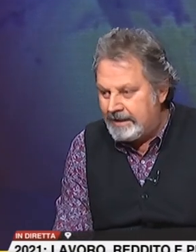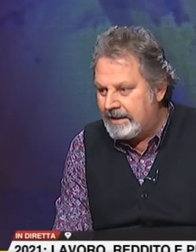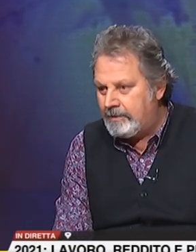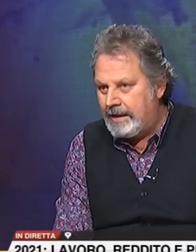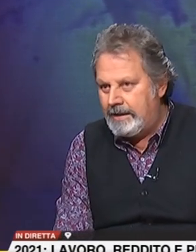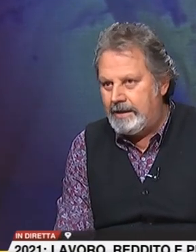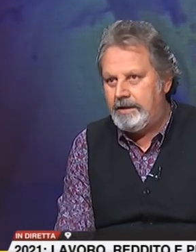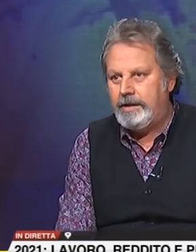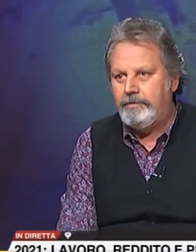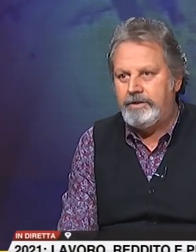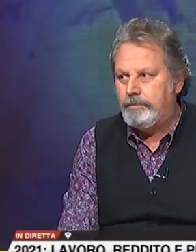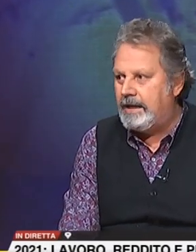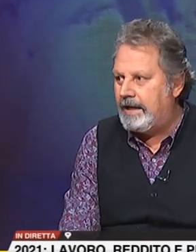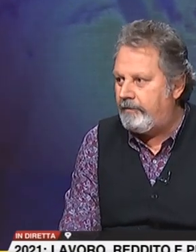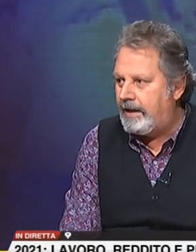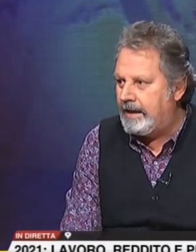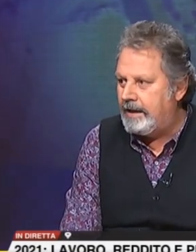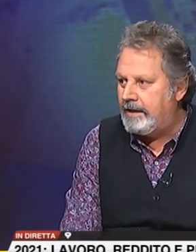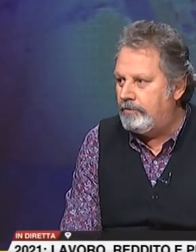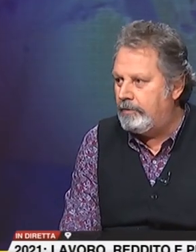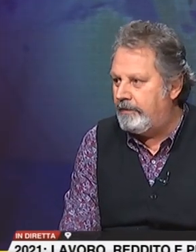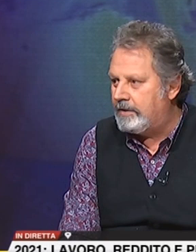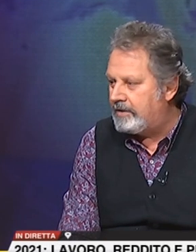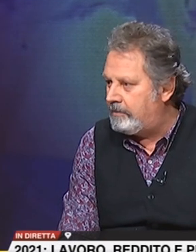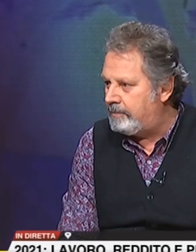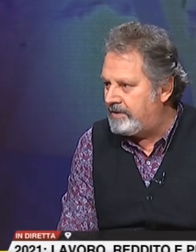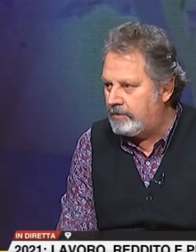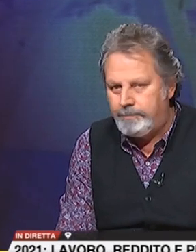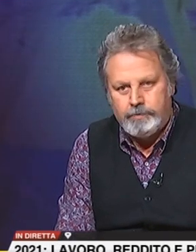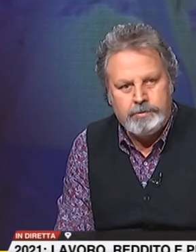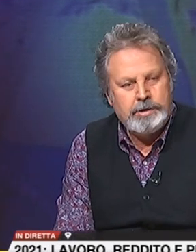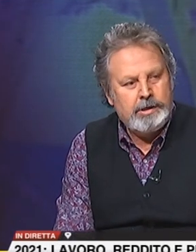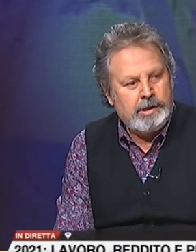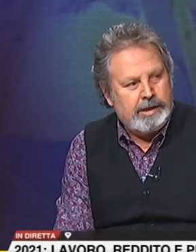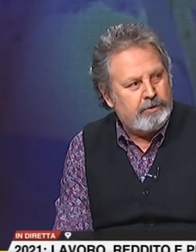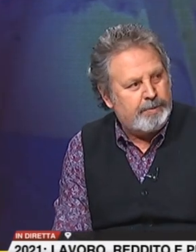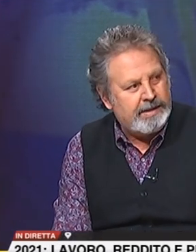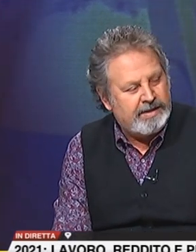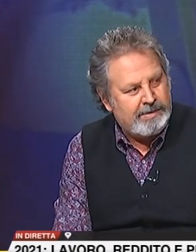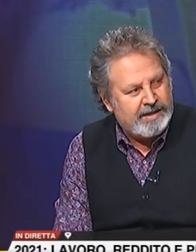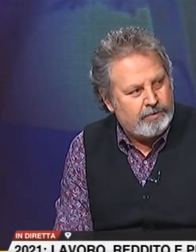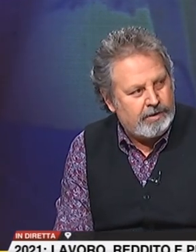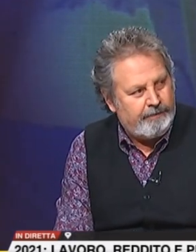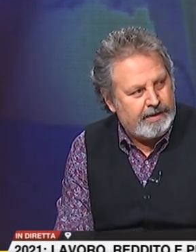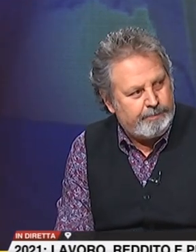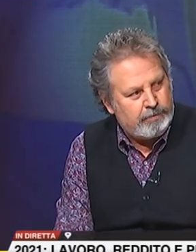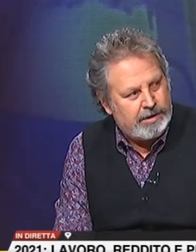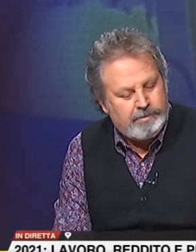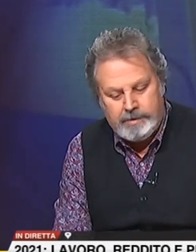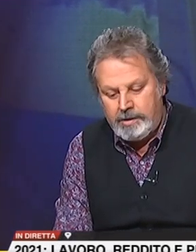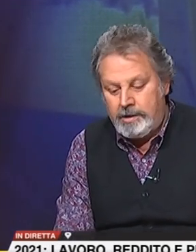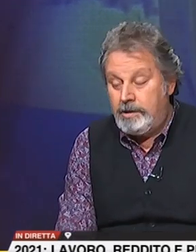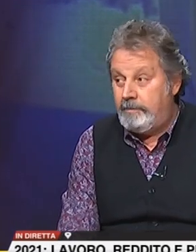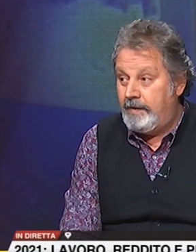mercati internazionali hanno visto Milano fare il 2,5% in più e lo spread si è abbassato di 20